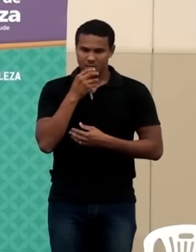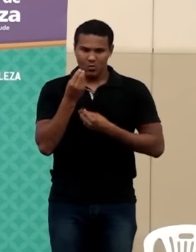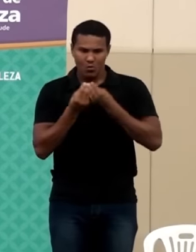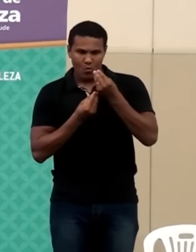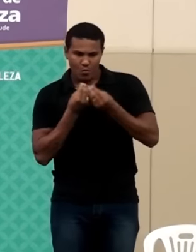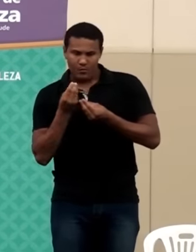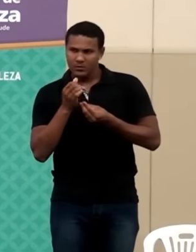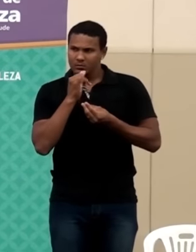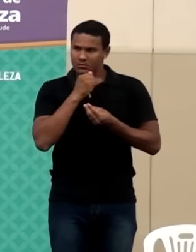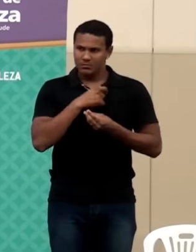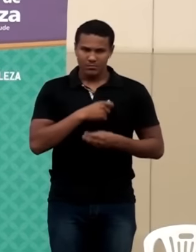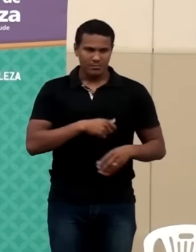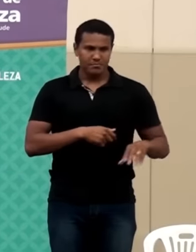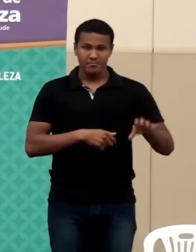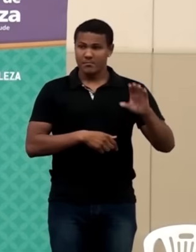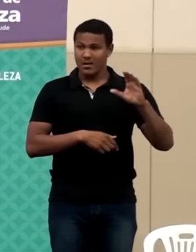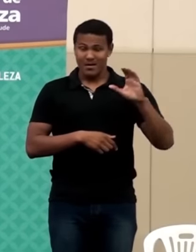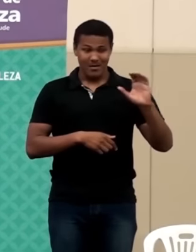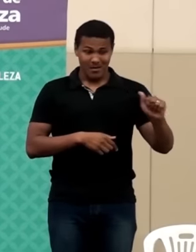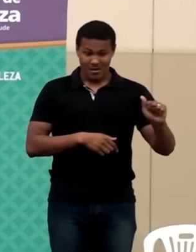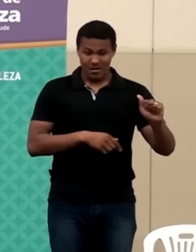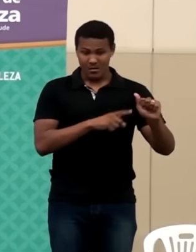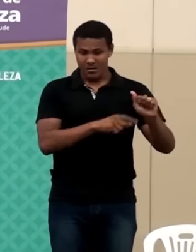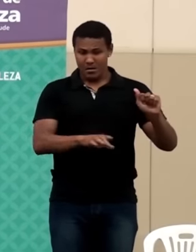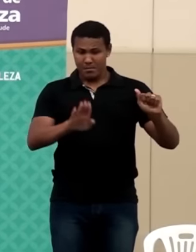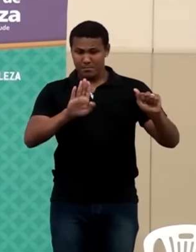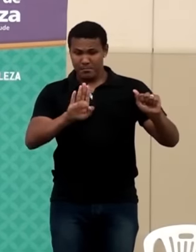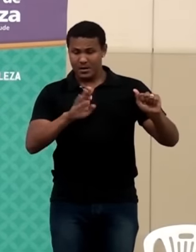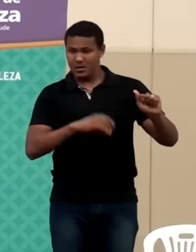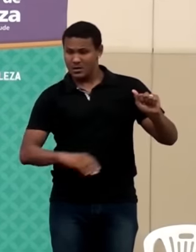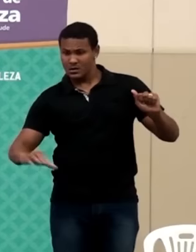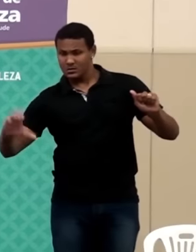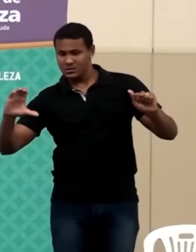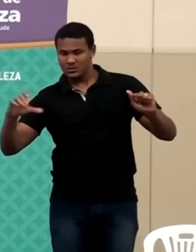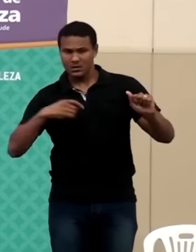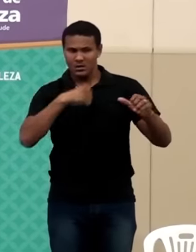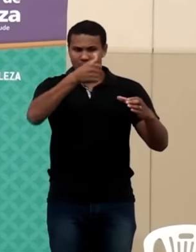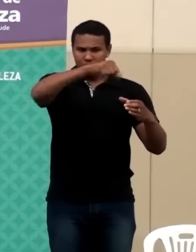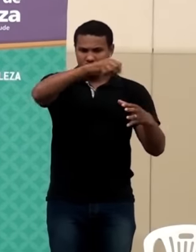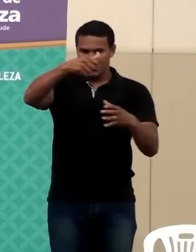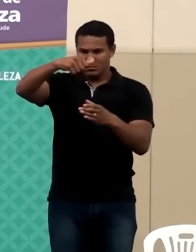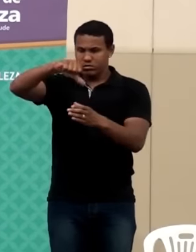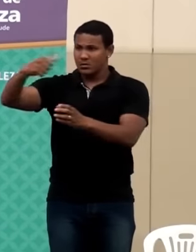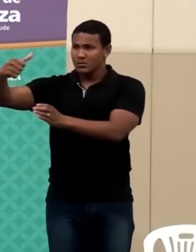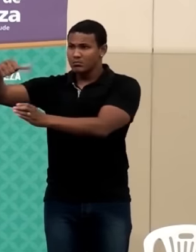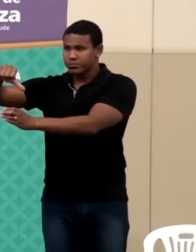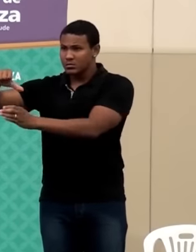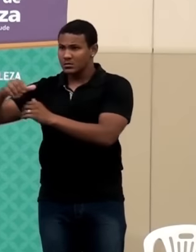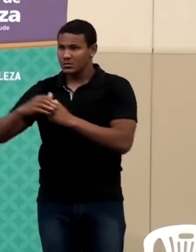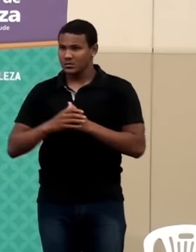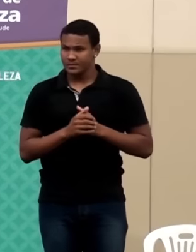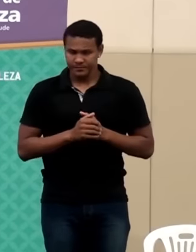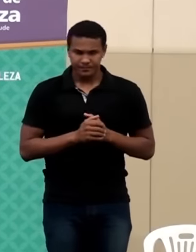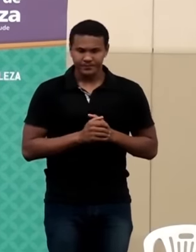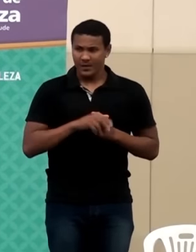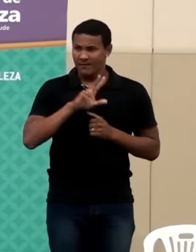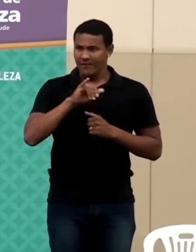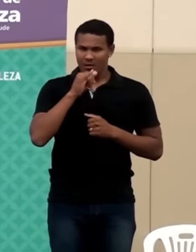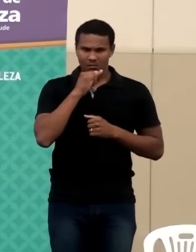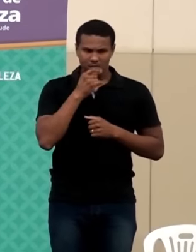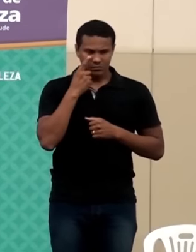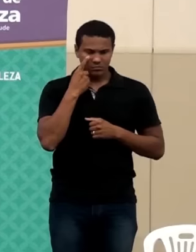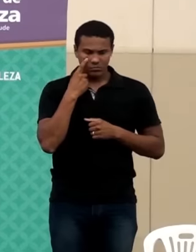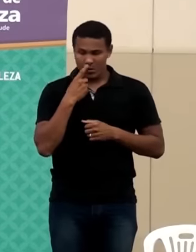B, HNO3, e no tubo C, KNO3, contendo a solução inicial extraída do